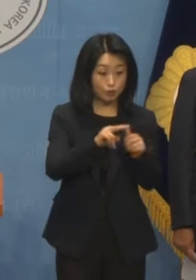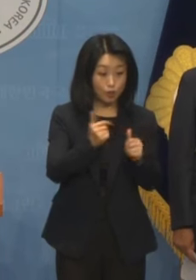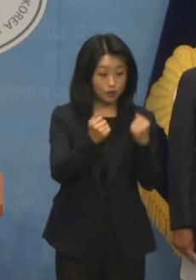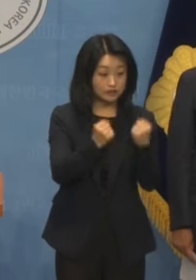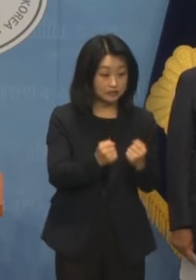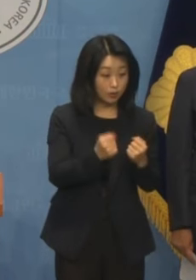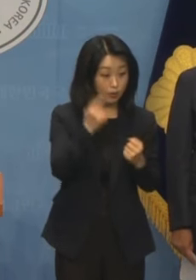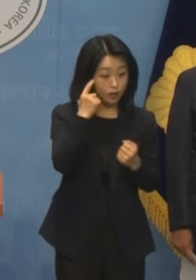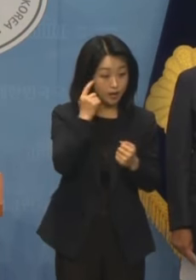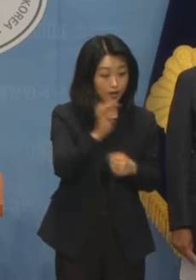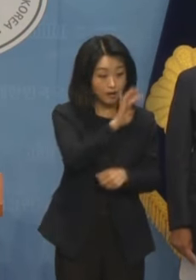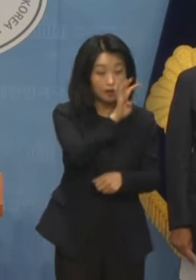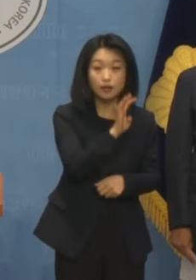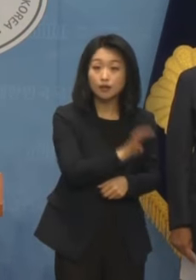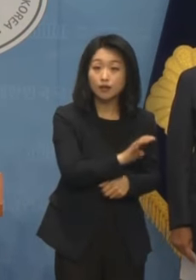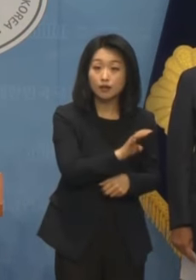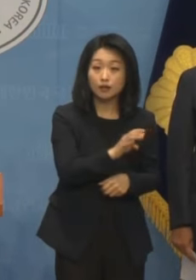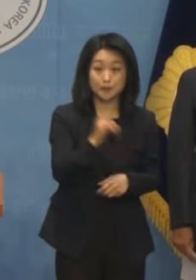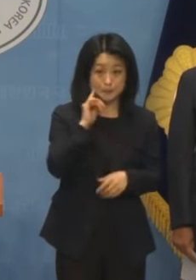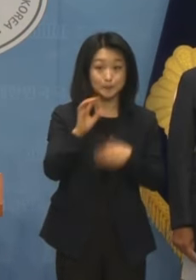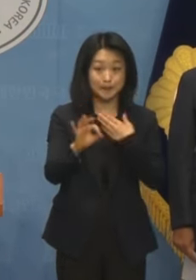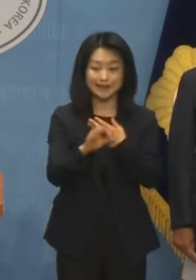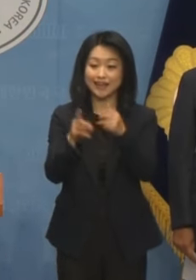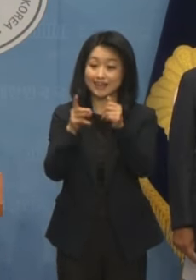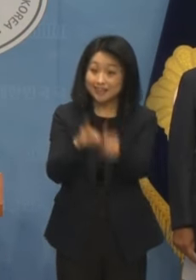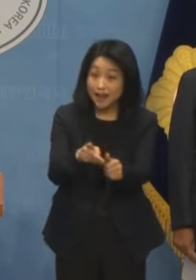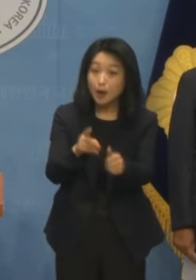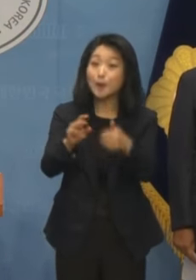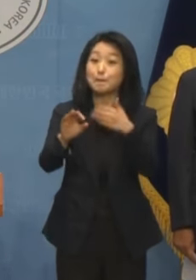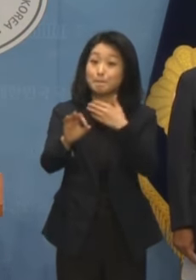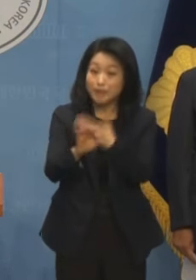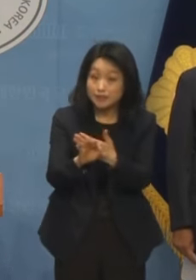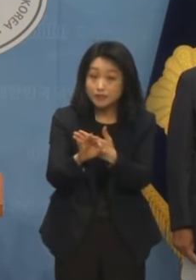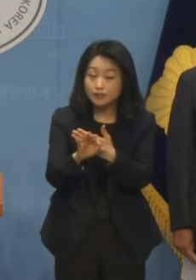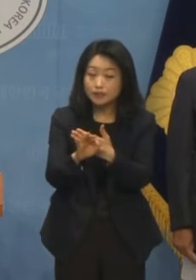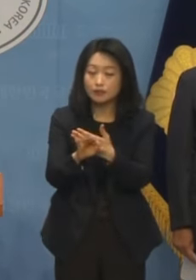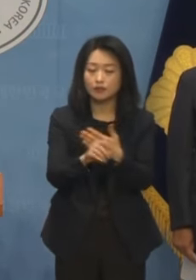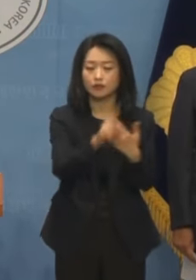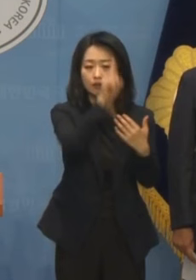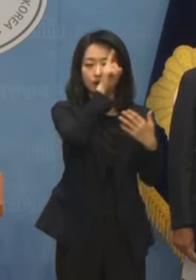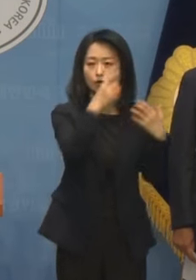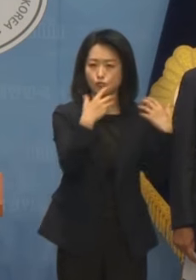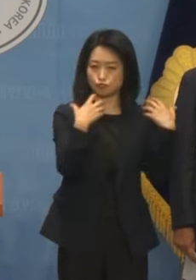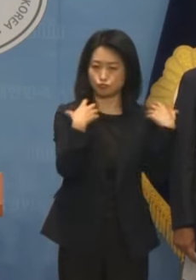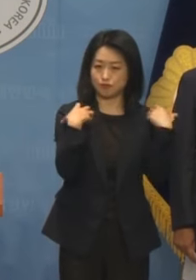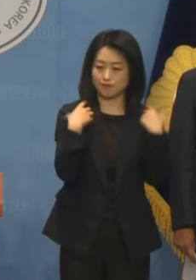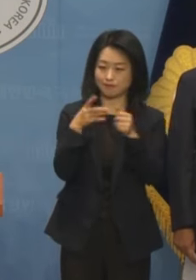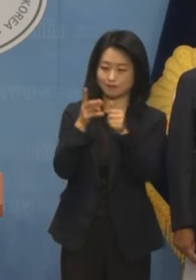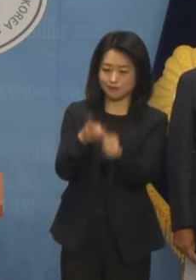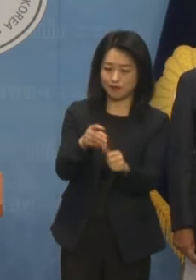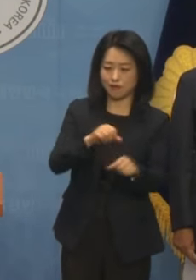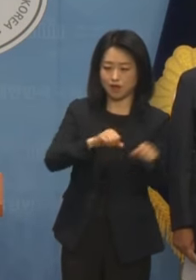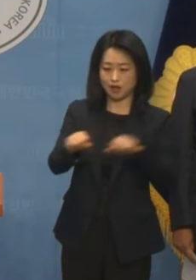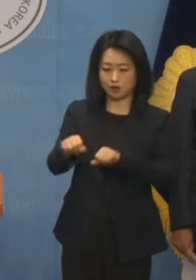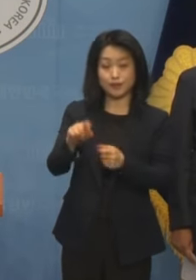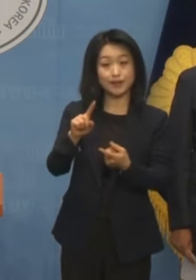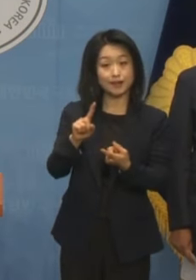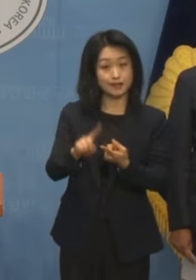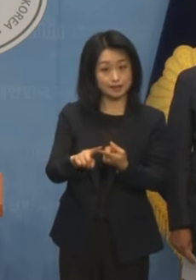있었는지, 만약에 그리고 테러라고 하면은 여기에 대해서 정부가 테러 행위에 대한